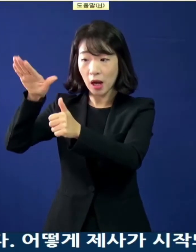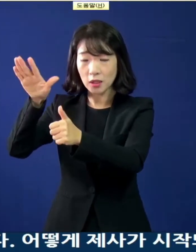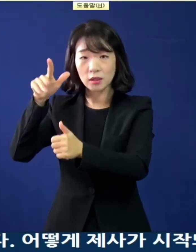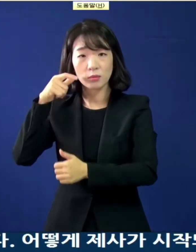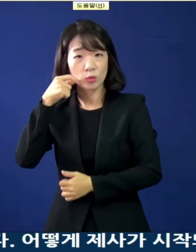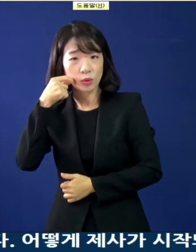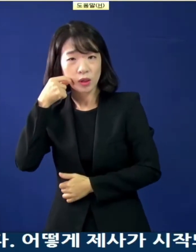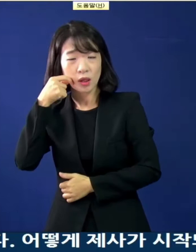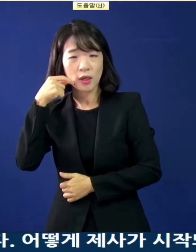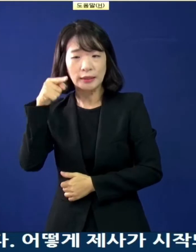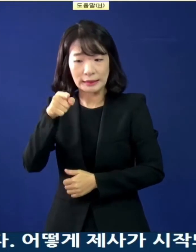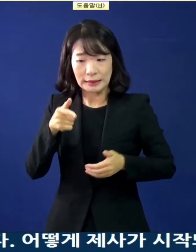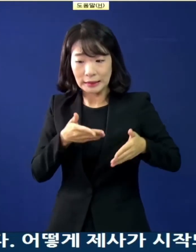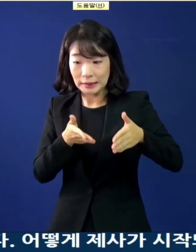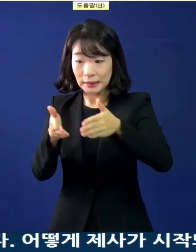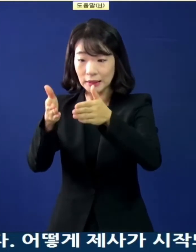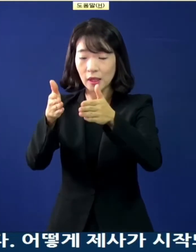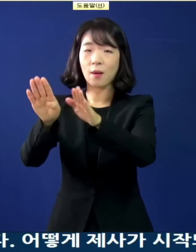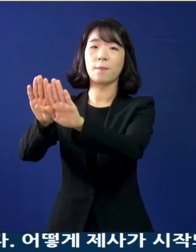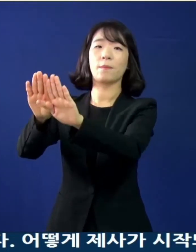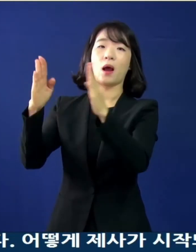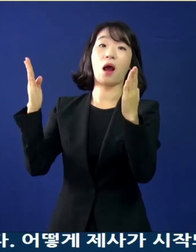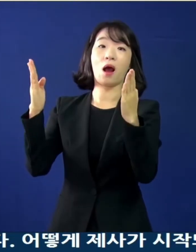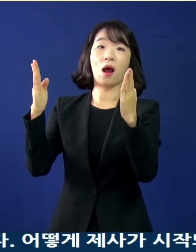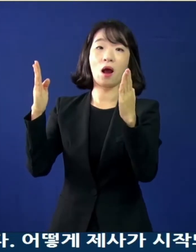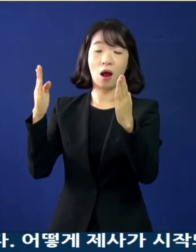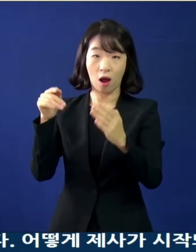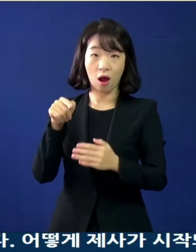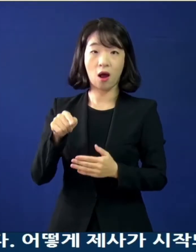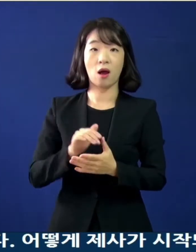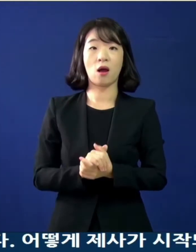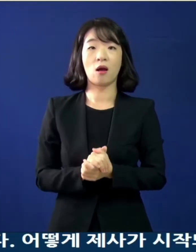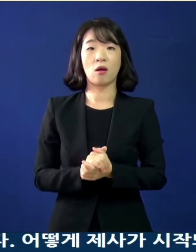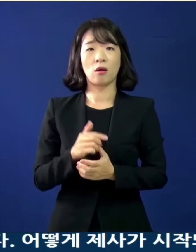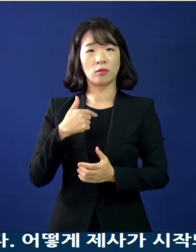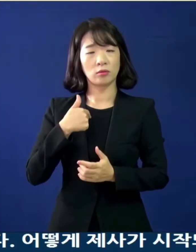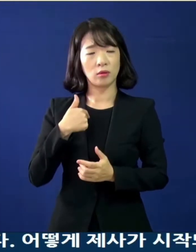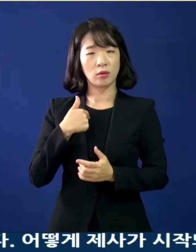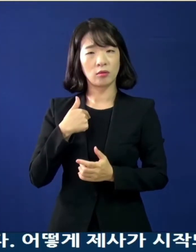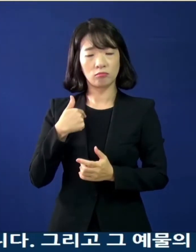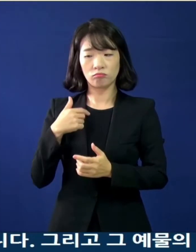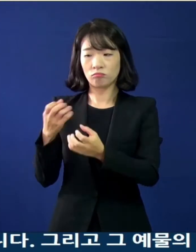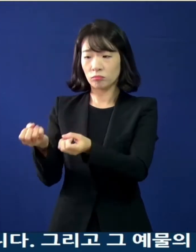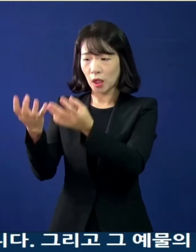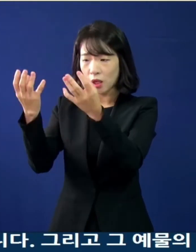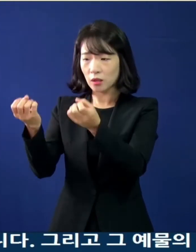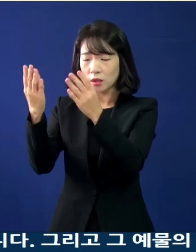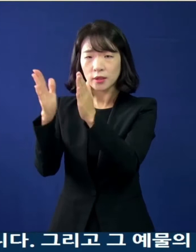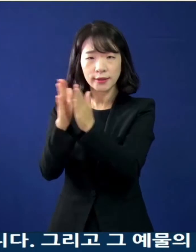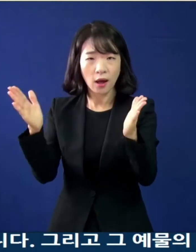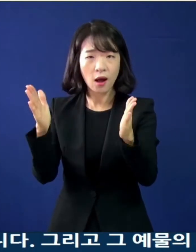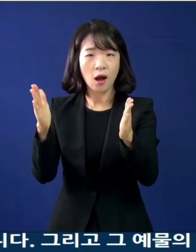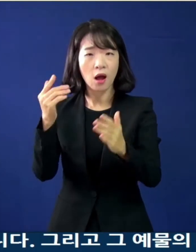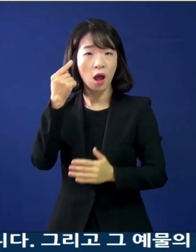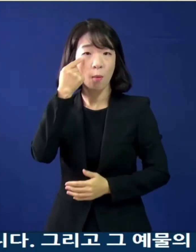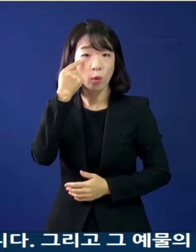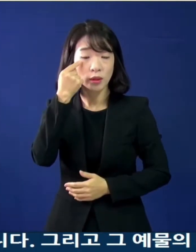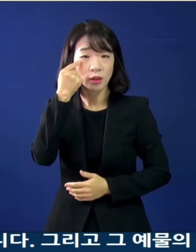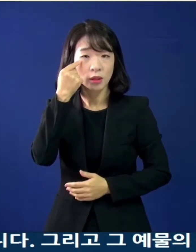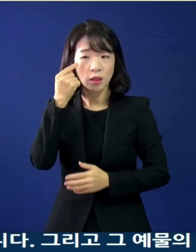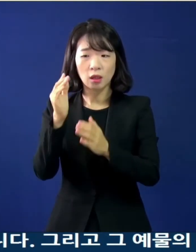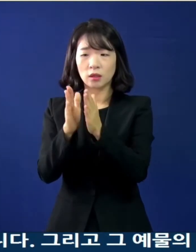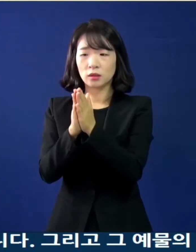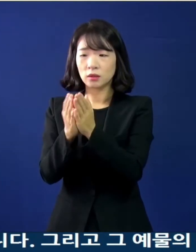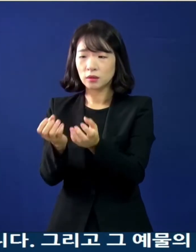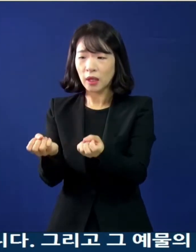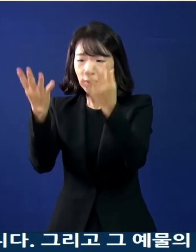없었던 그 길이 열린 것이죠. 그런데 막상 제사가 드려지려다 보니까 제사가 드려질 수 없는